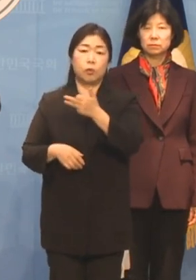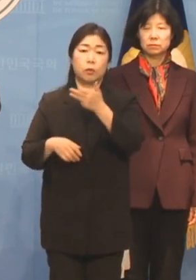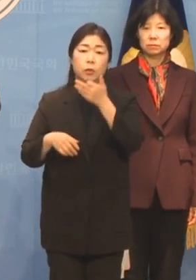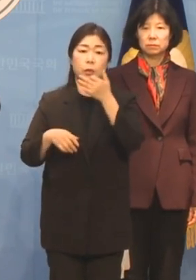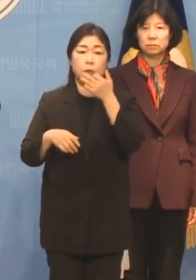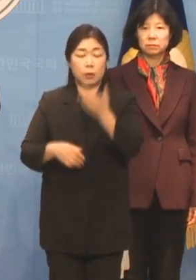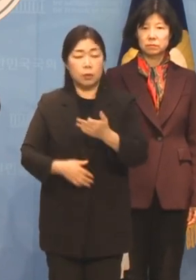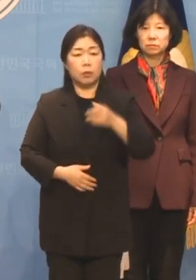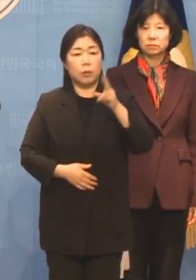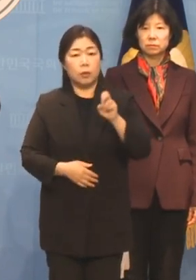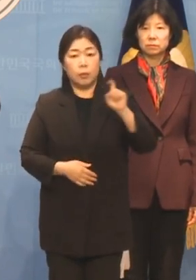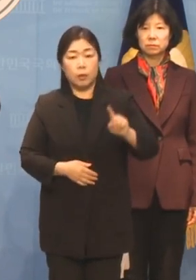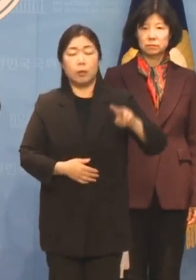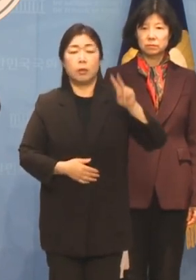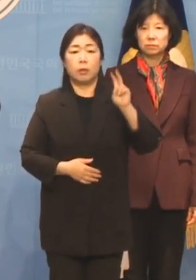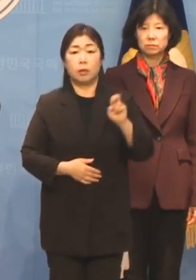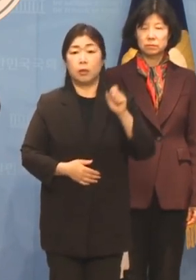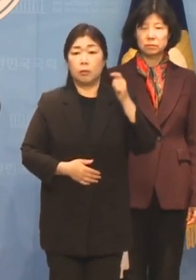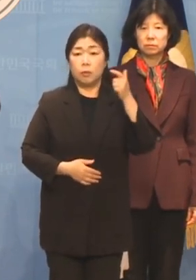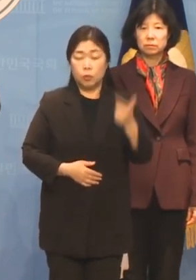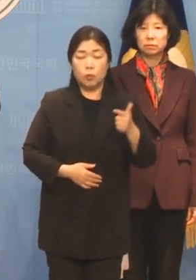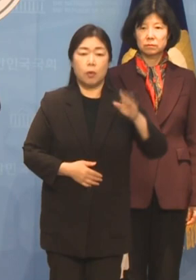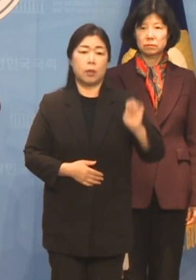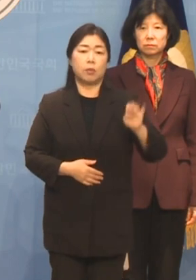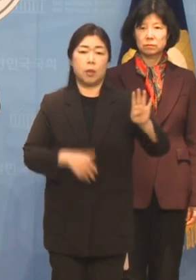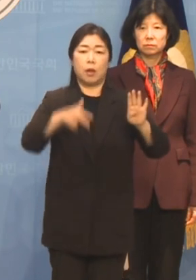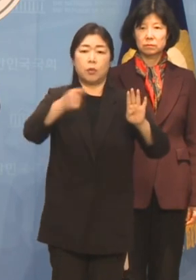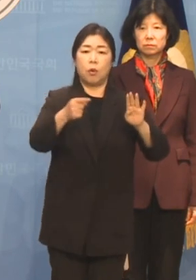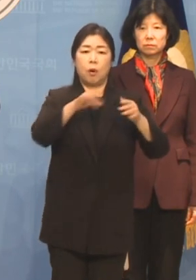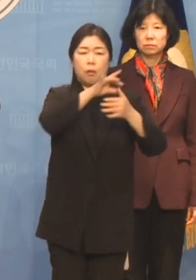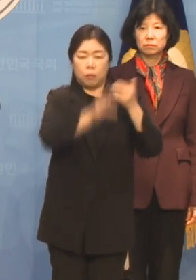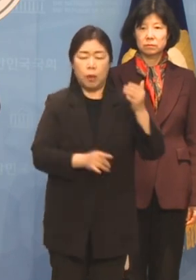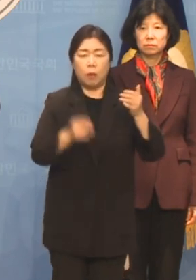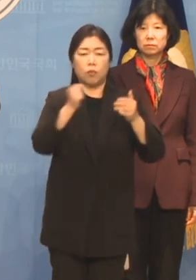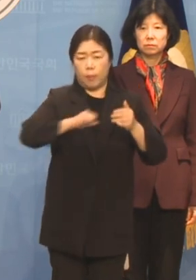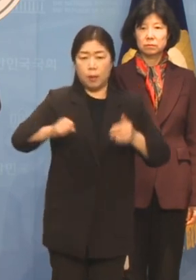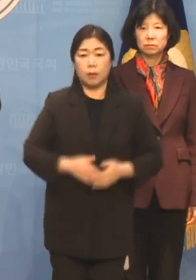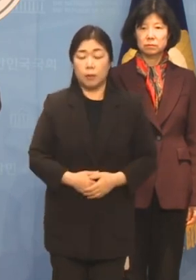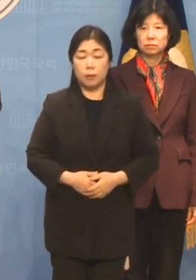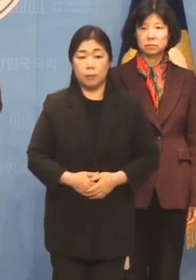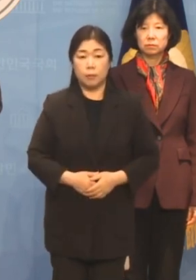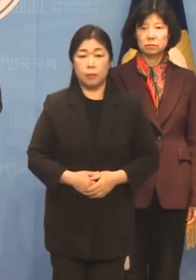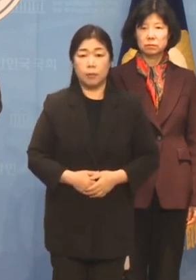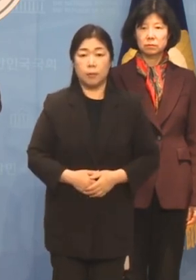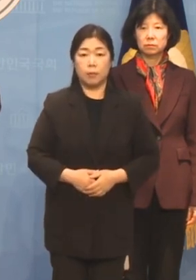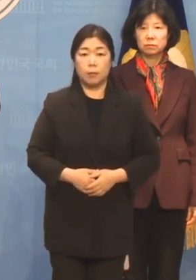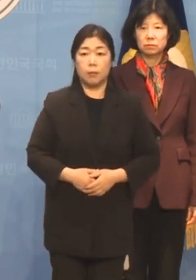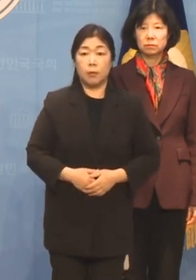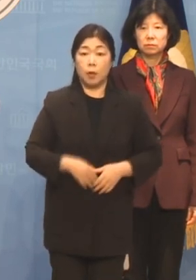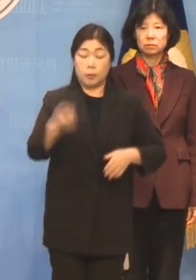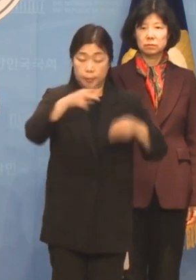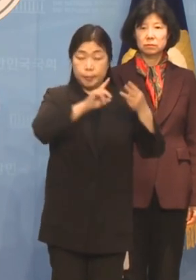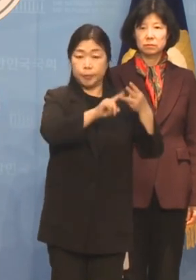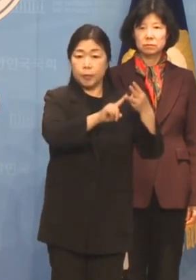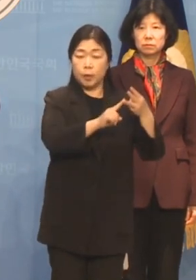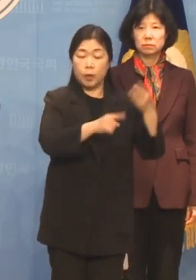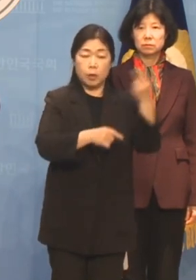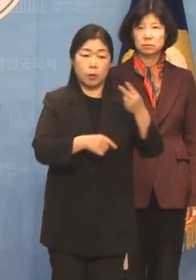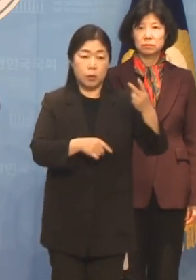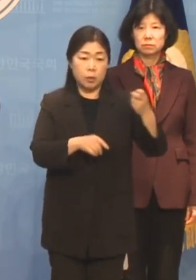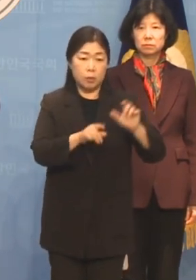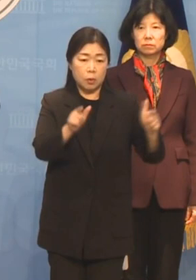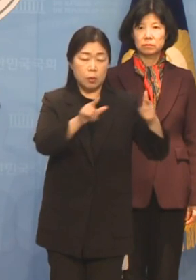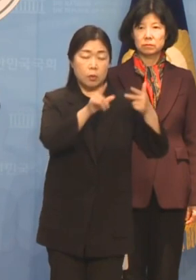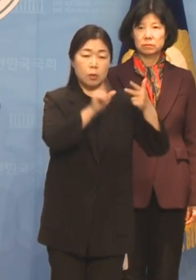21조, 26조, 44조 위반, 2021년 3월 25일 이후 판매분. 3. 2020년